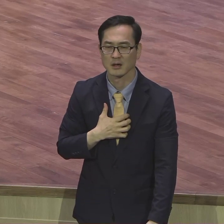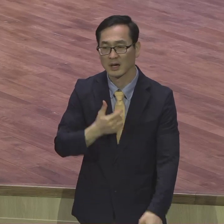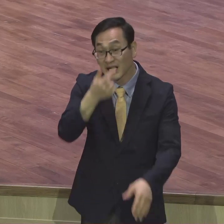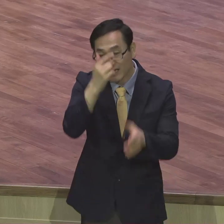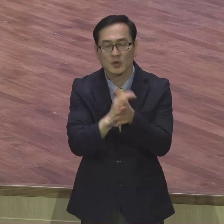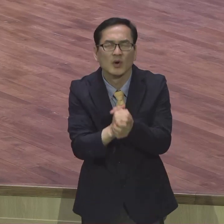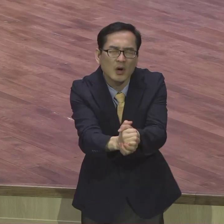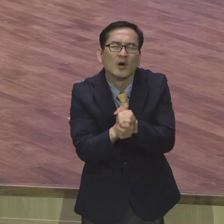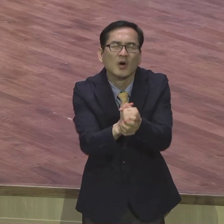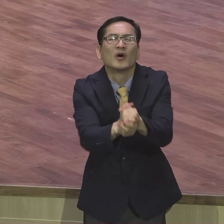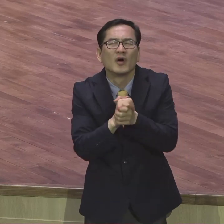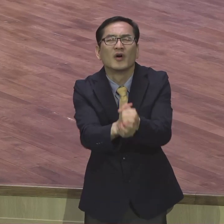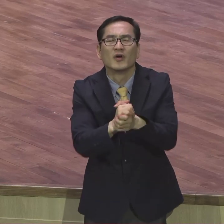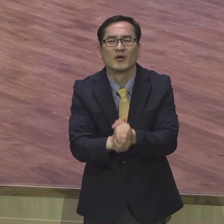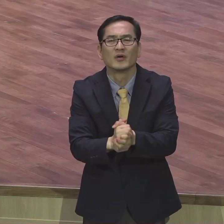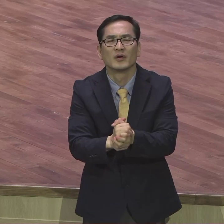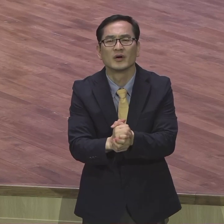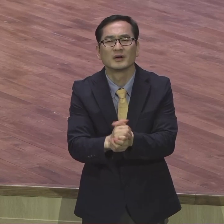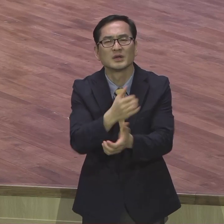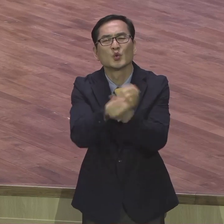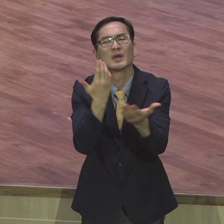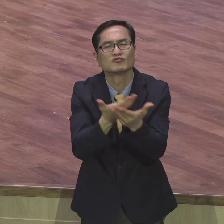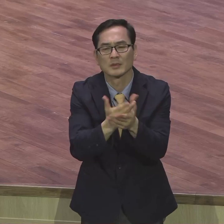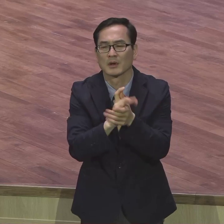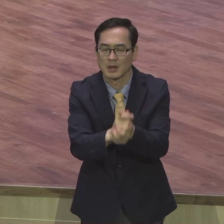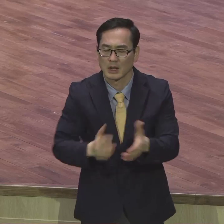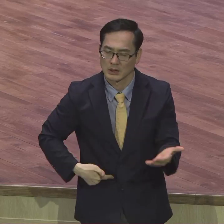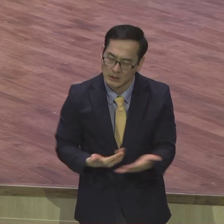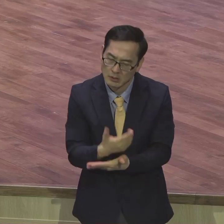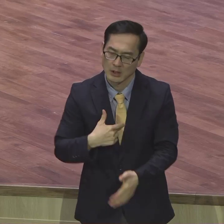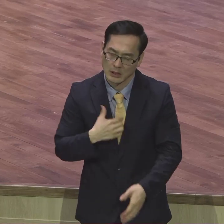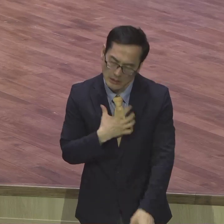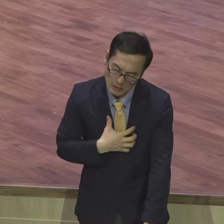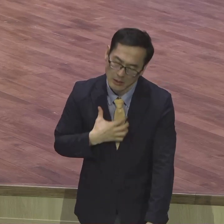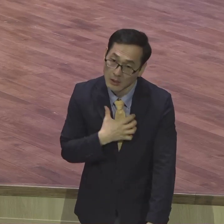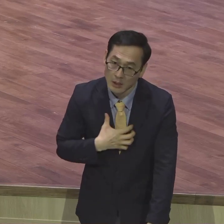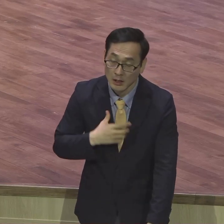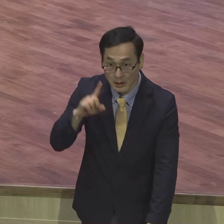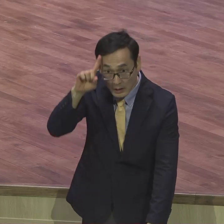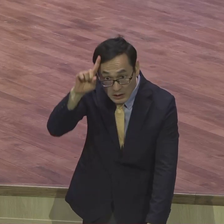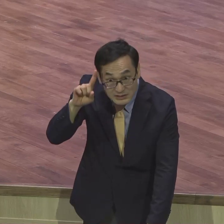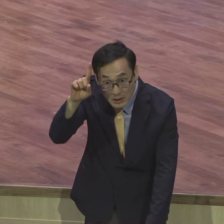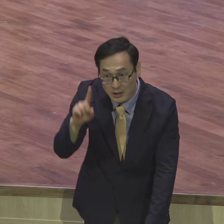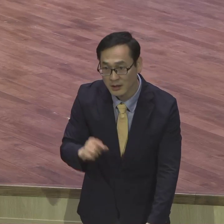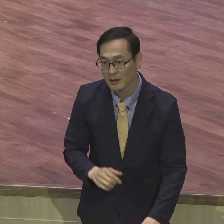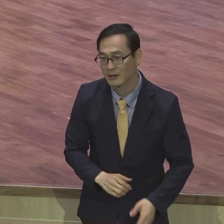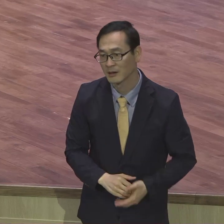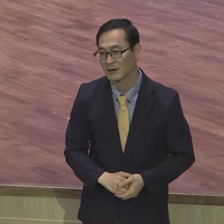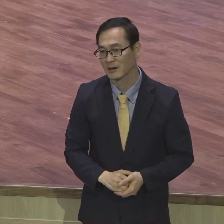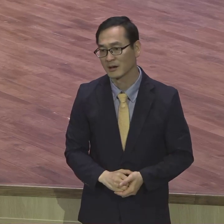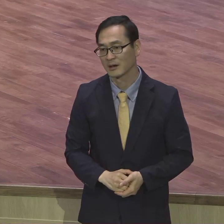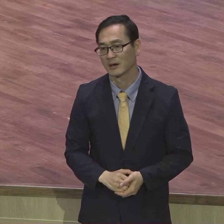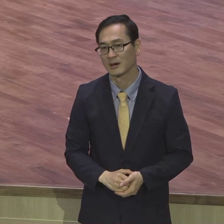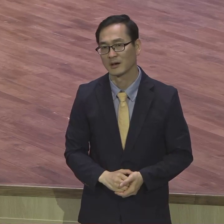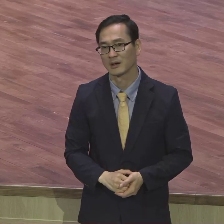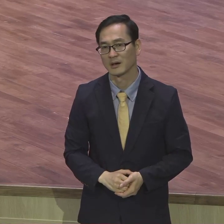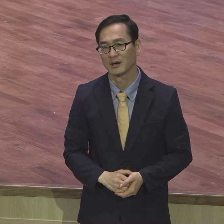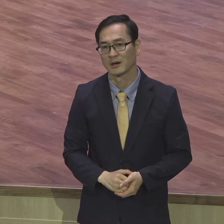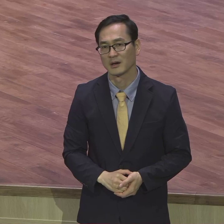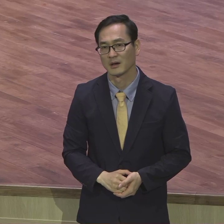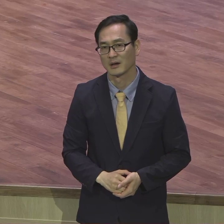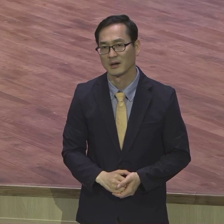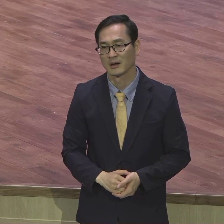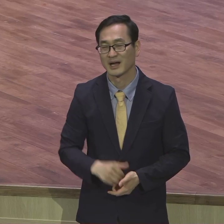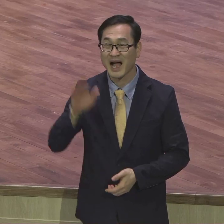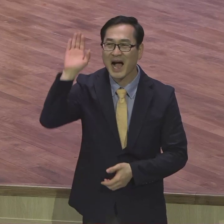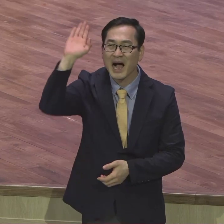매일 샘 기도 가서 기도하니까 거의 다 회개 기도 회개 기도 참 기도하라 그러면 잘못한 거 용서 조금 더